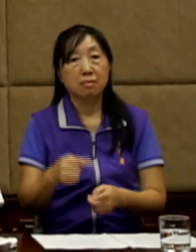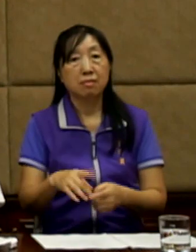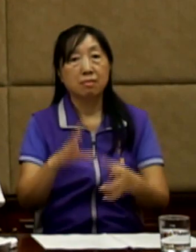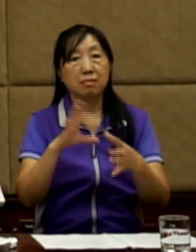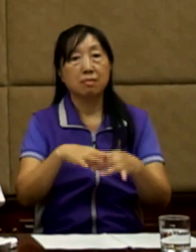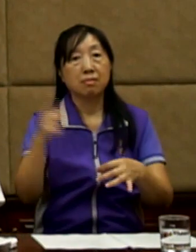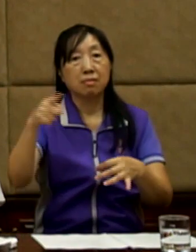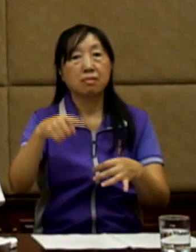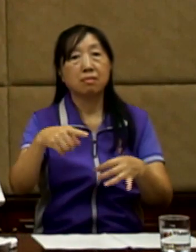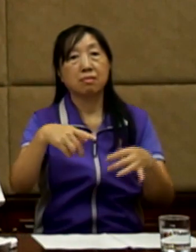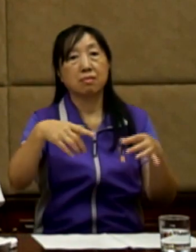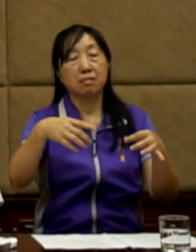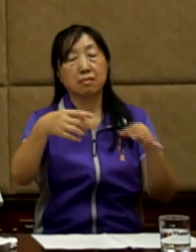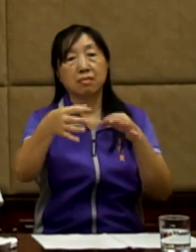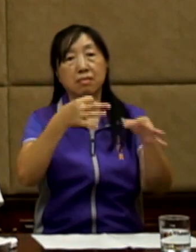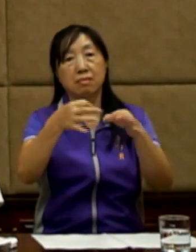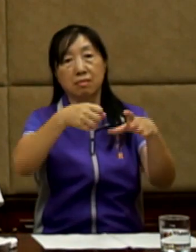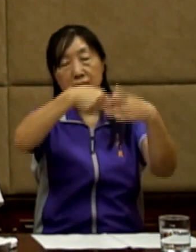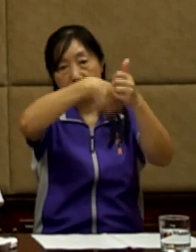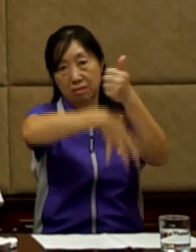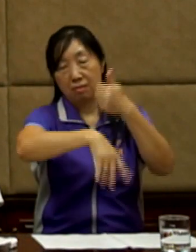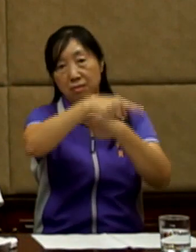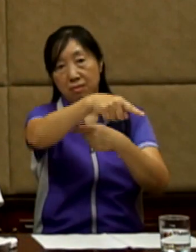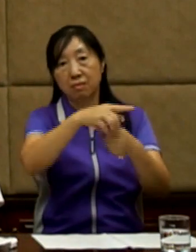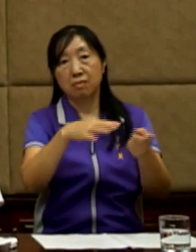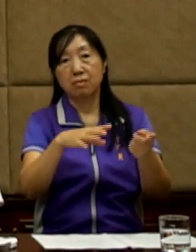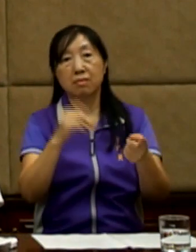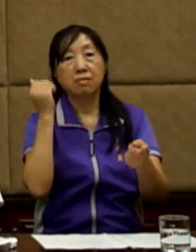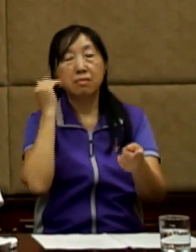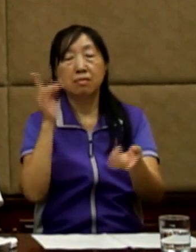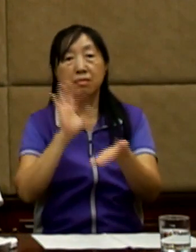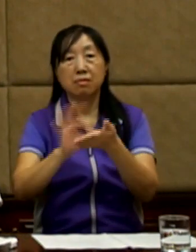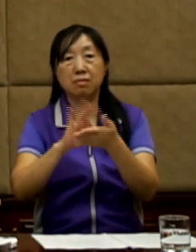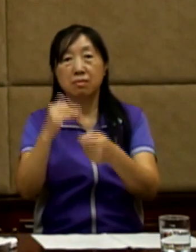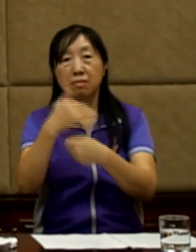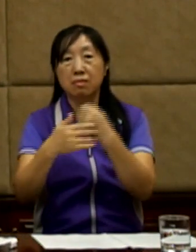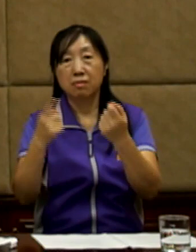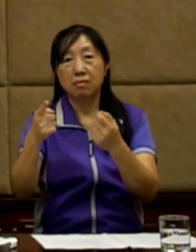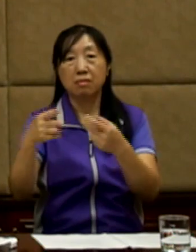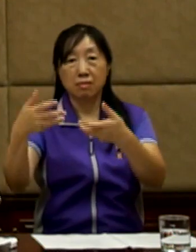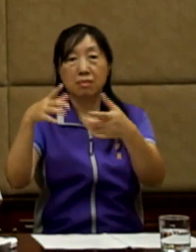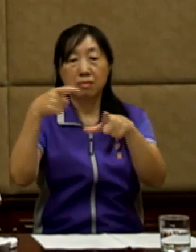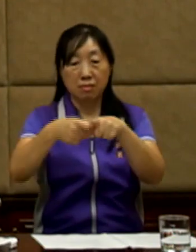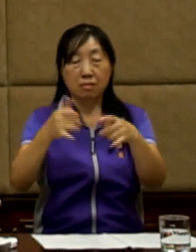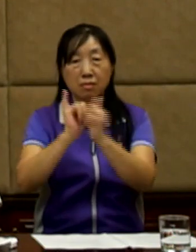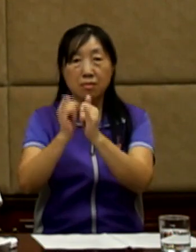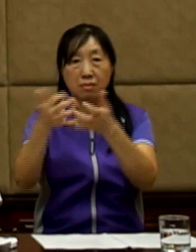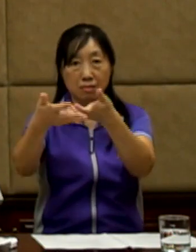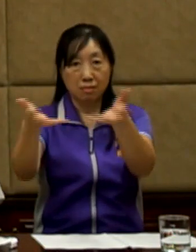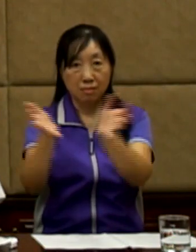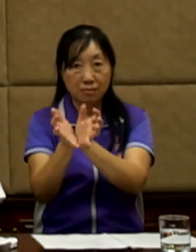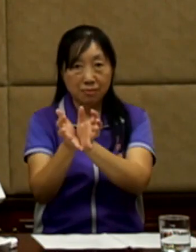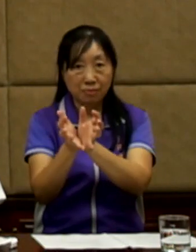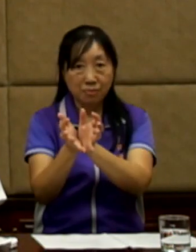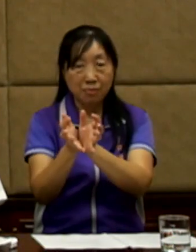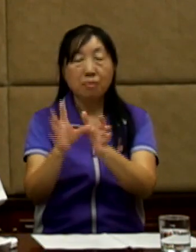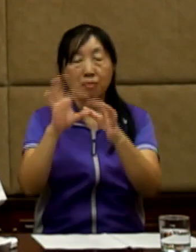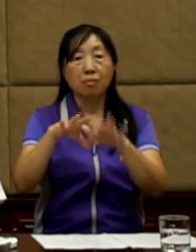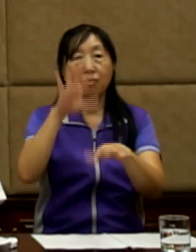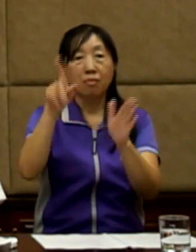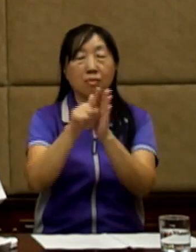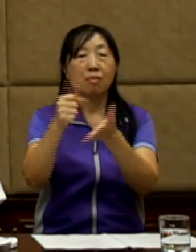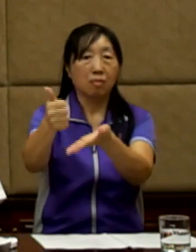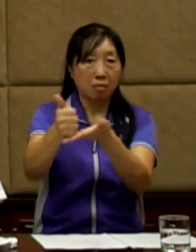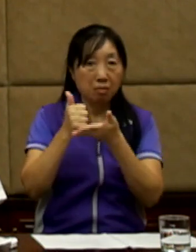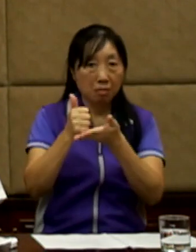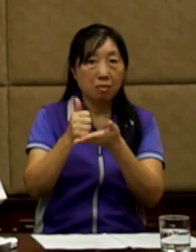统经营者的权限，但是我们希望能够引入消保团体跟公协会跟相关公益团体意见，所以我们这边写并得邀请的原